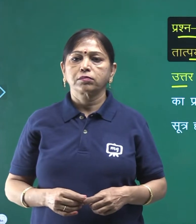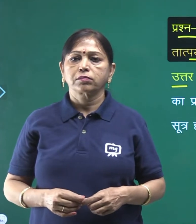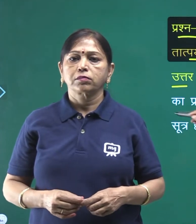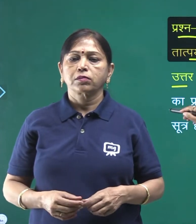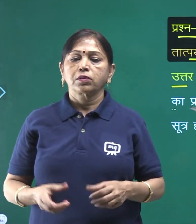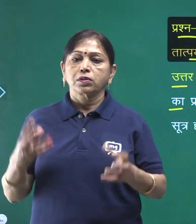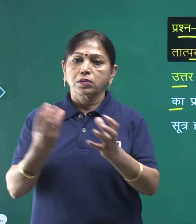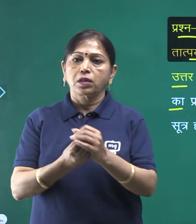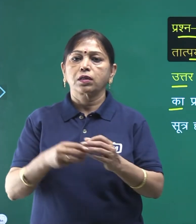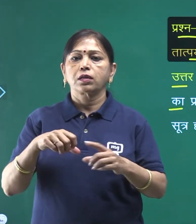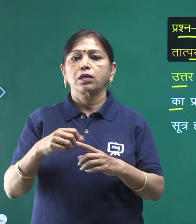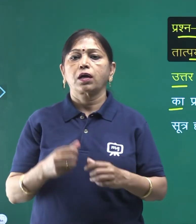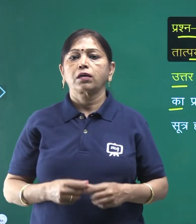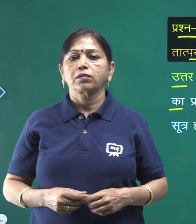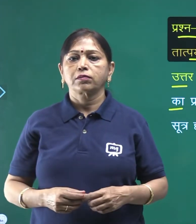संगठन का